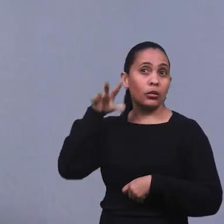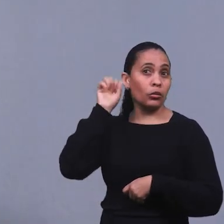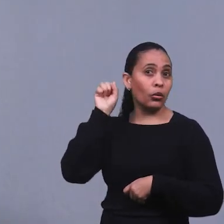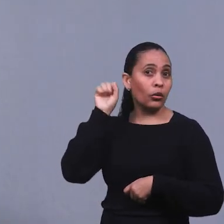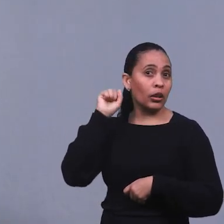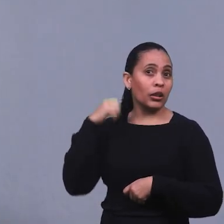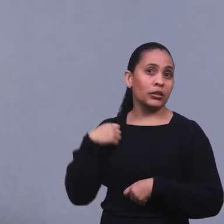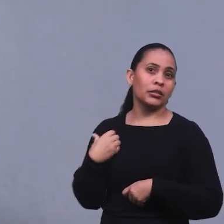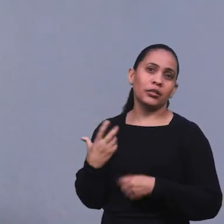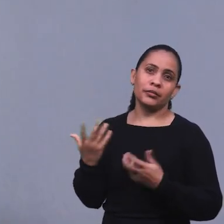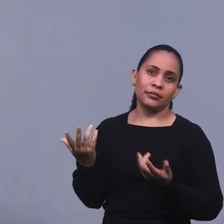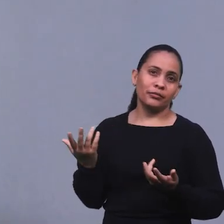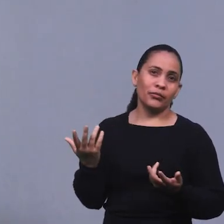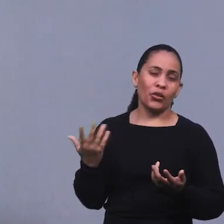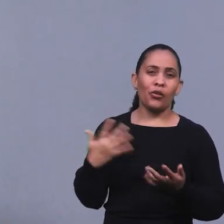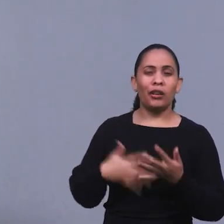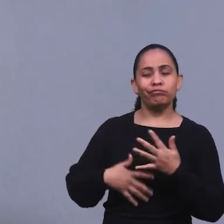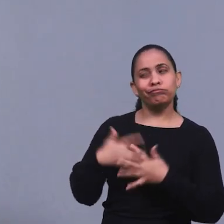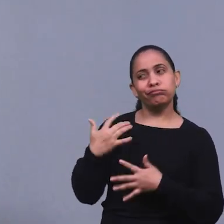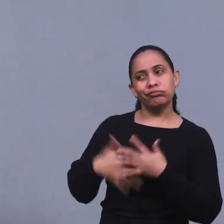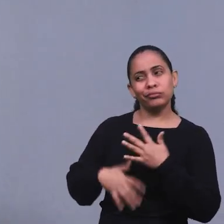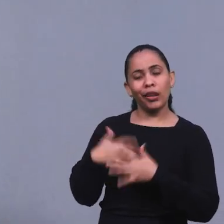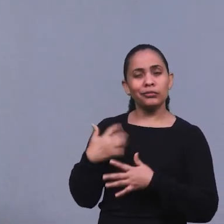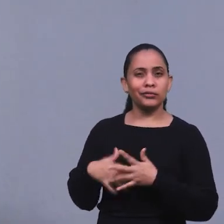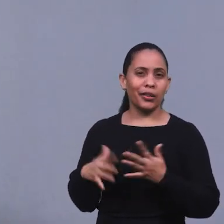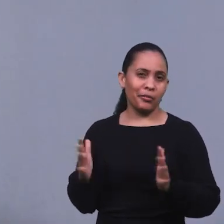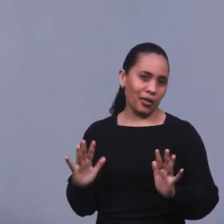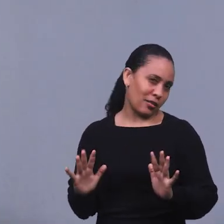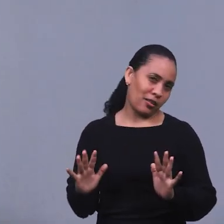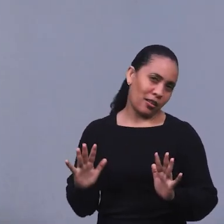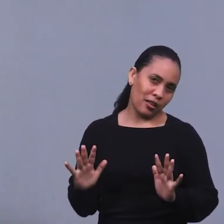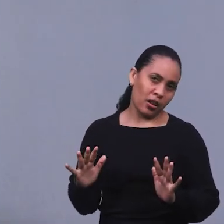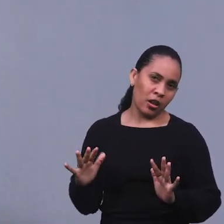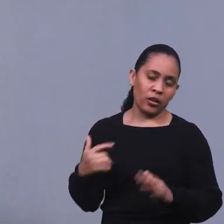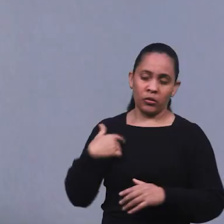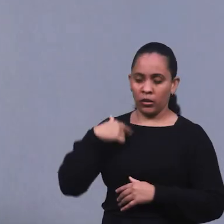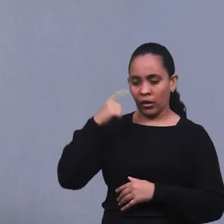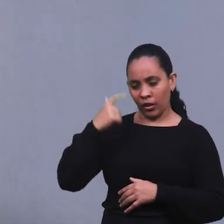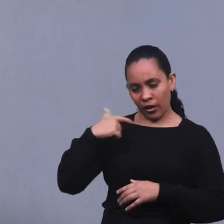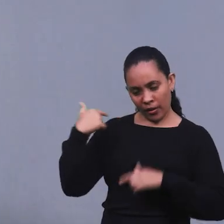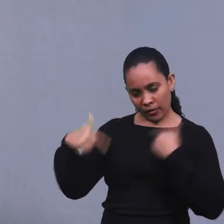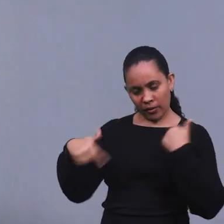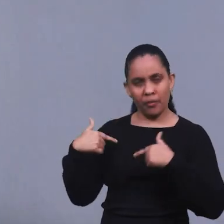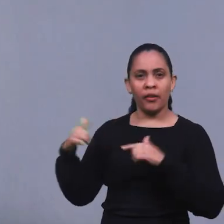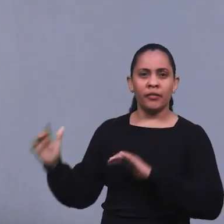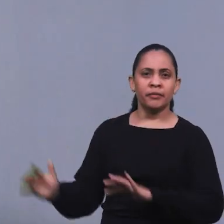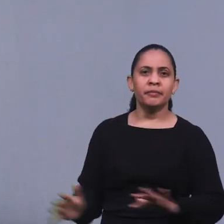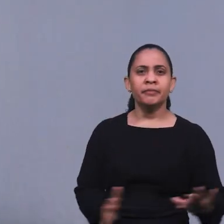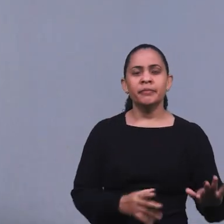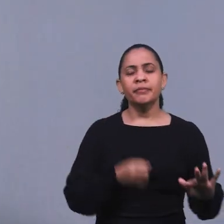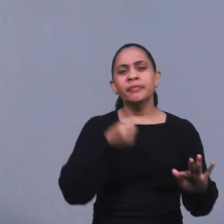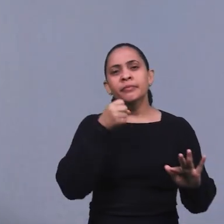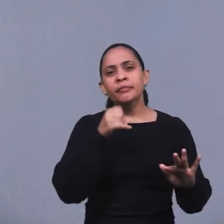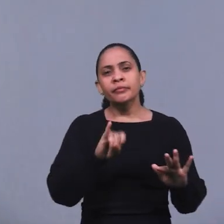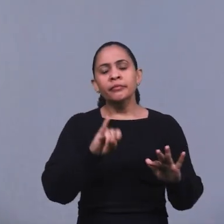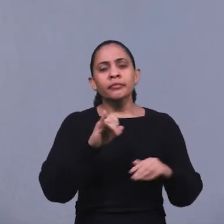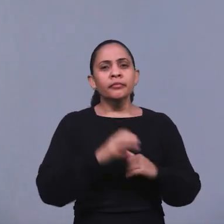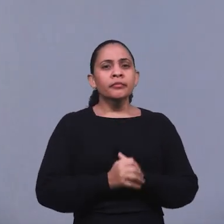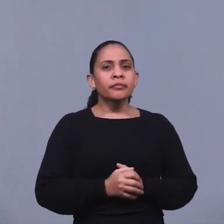da Da minha audição. minha perda auditiva não vai interferir tanto na atividade que eu exerço. Então